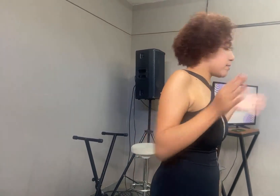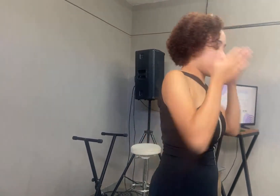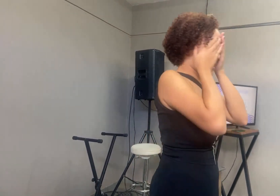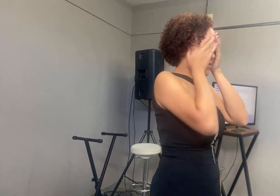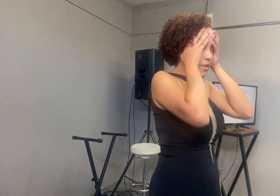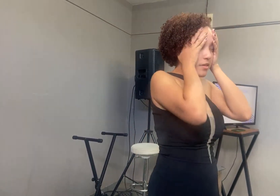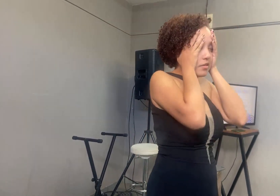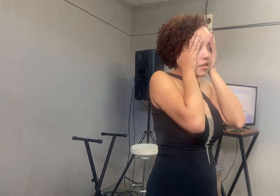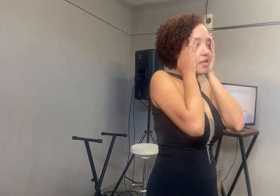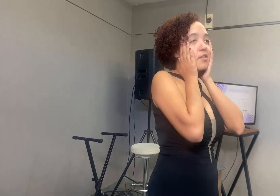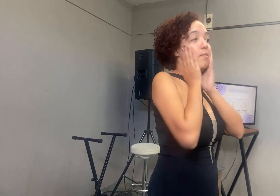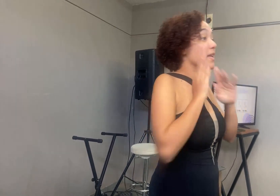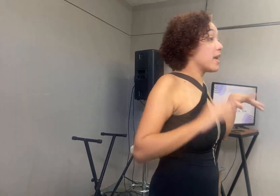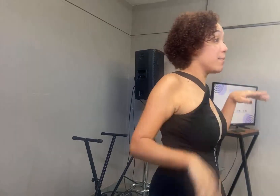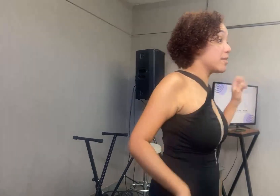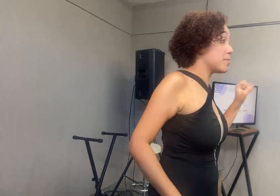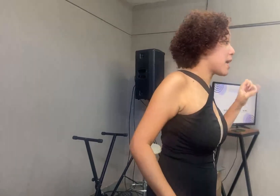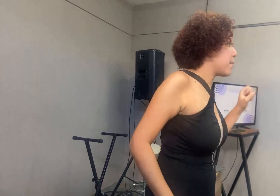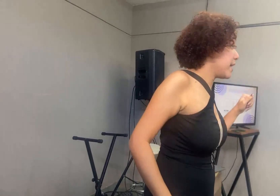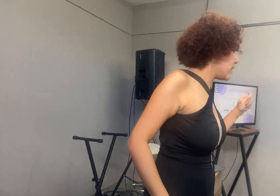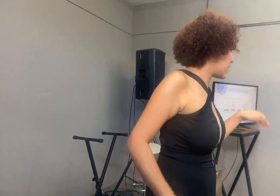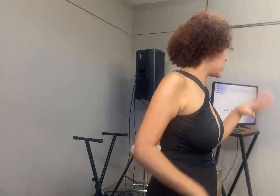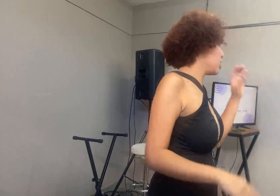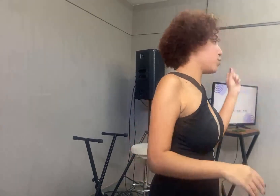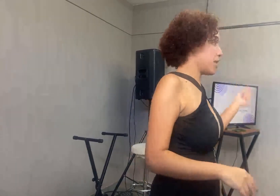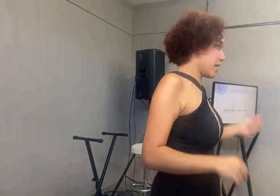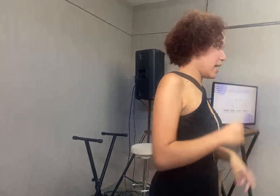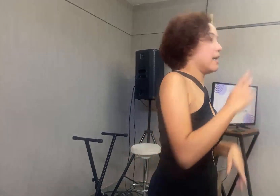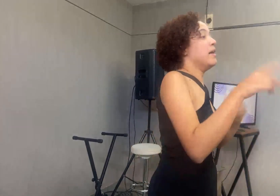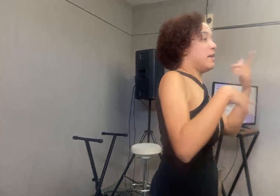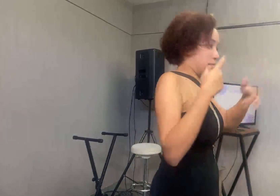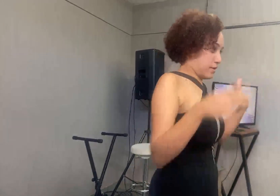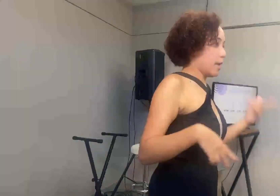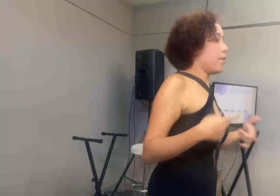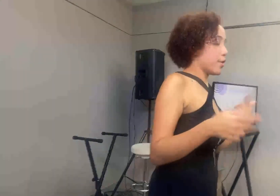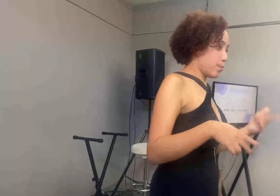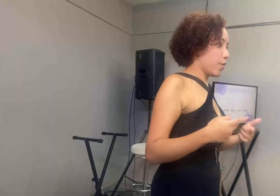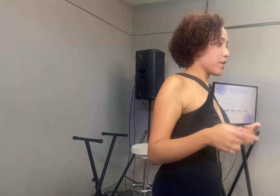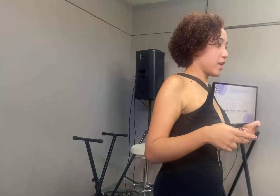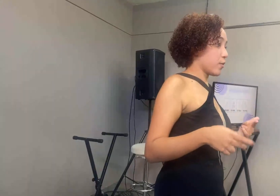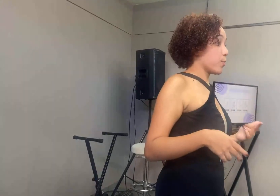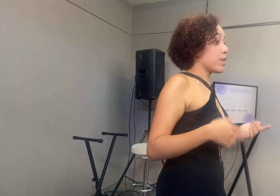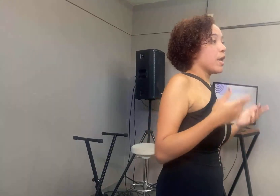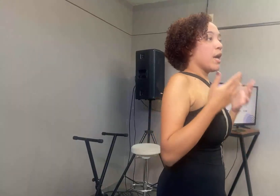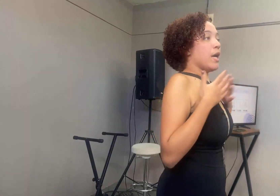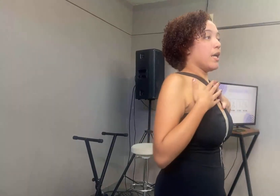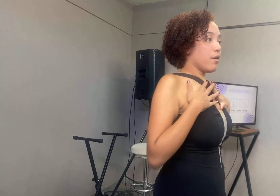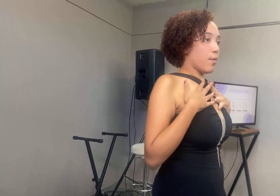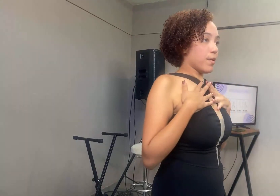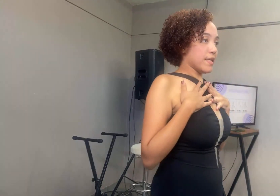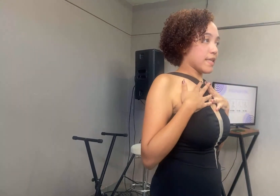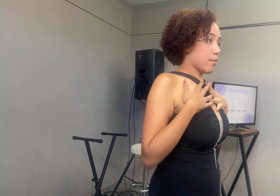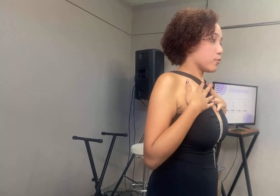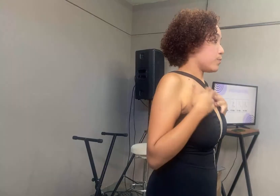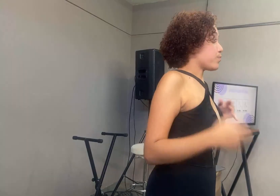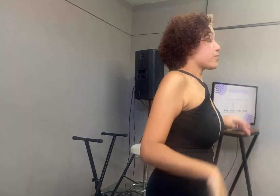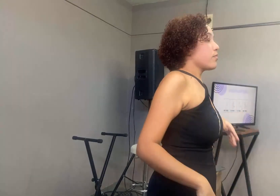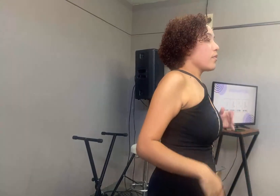eu esqueci, meu Deus, como é que é mesmo, Isabela? Até a gente pegar, demora um pouquinho. Igual, por exemplo,